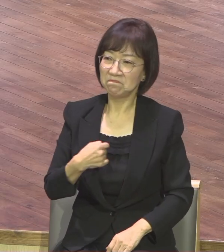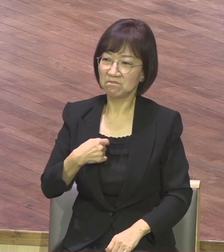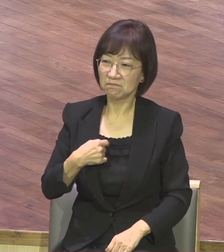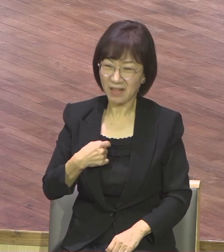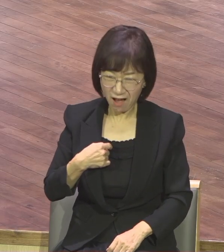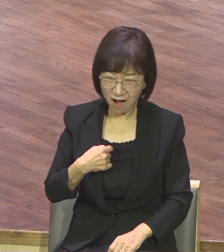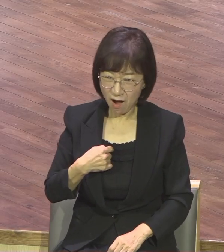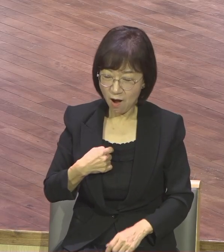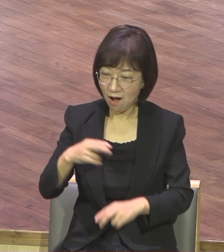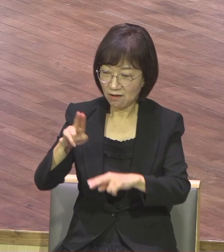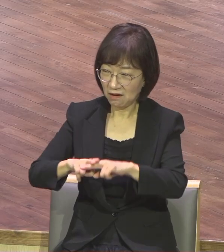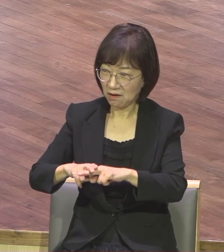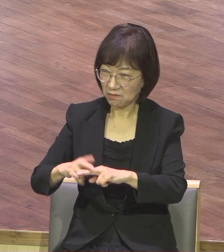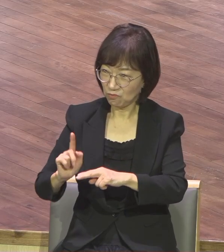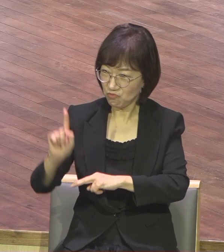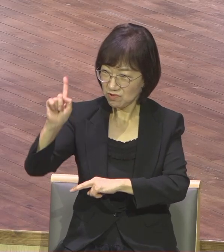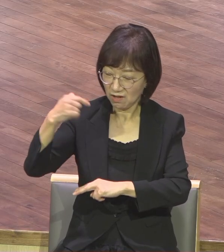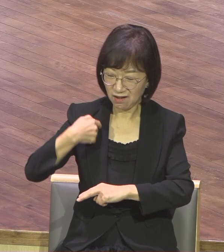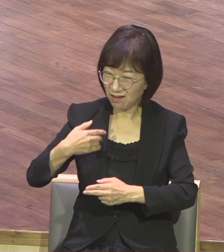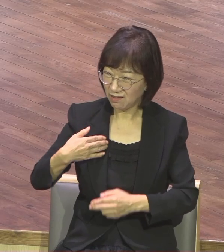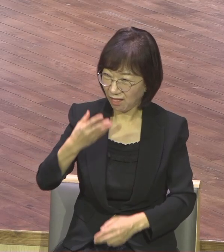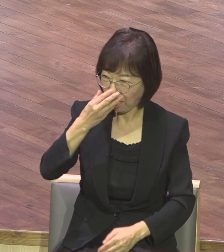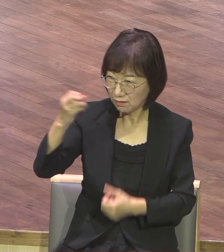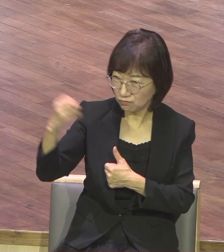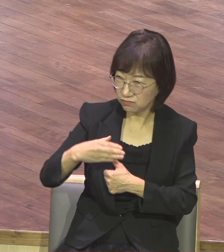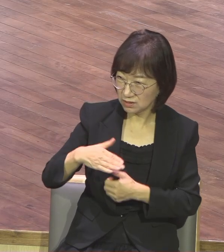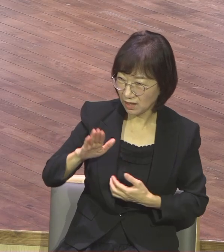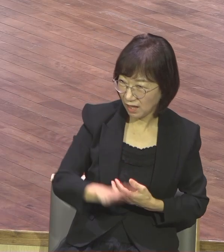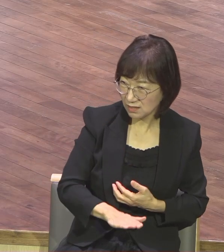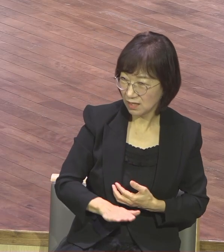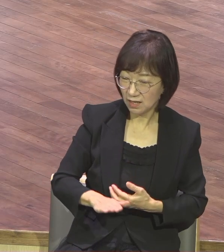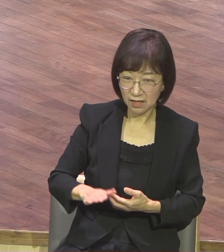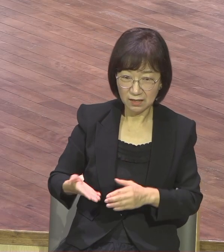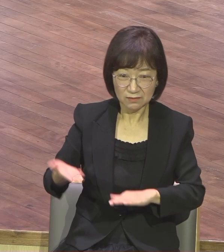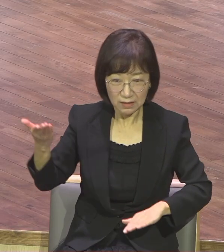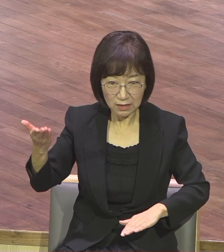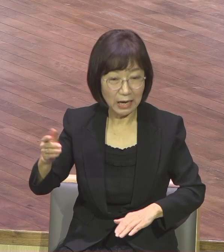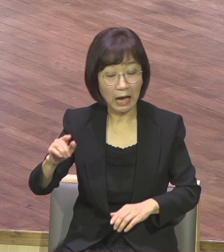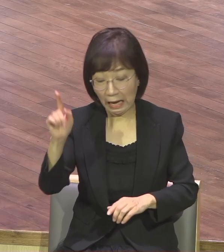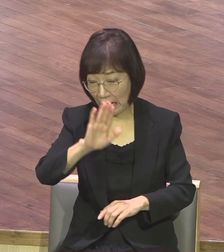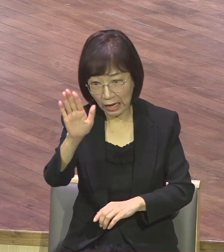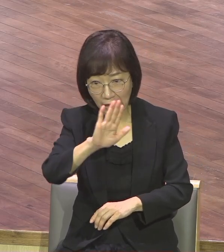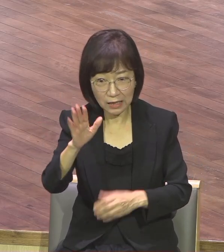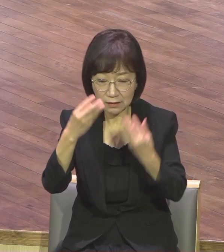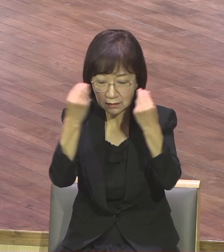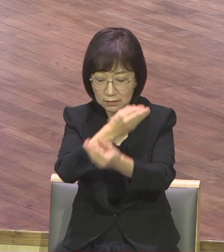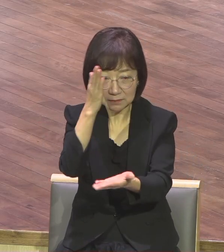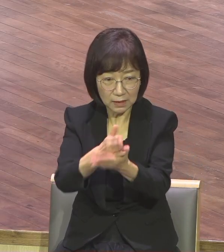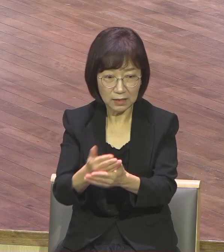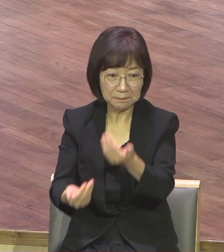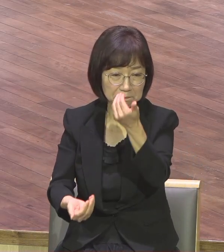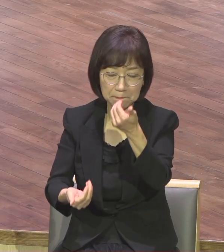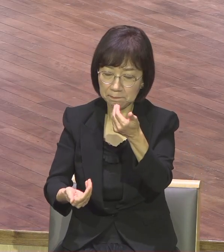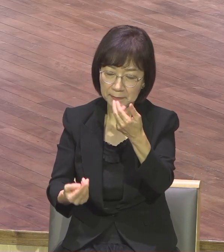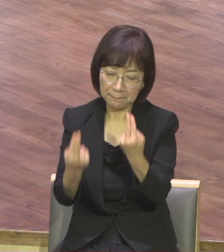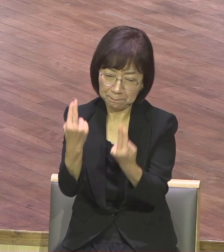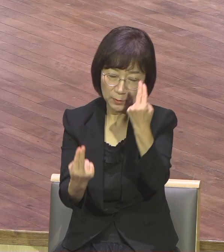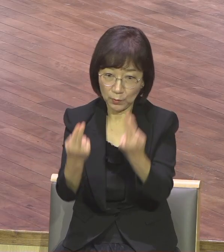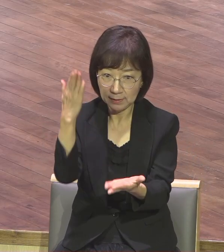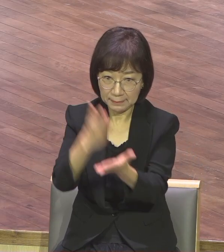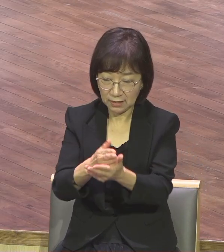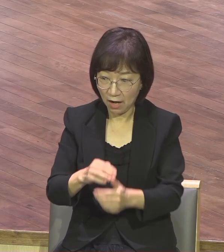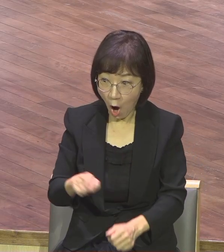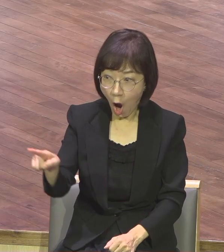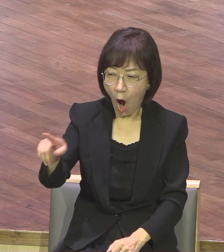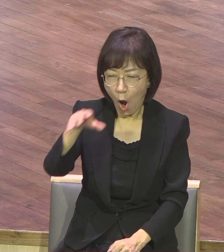자리다. 아니에요. 상하가 아니에요. 수평입니다. 비교하지 마세요. 질투하지도 마시고 이게